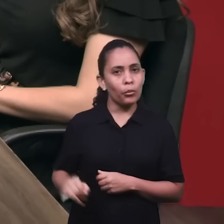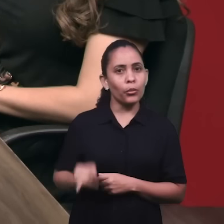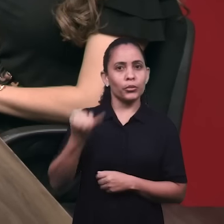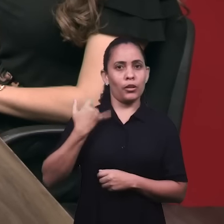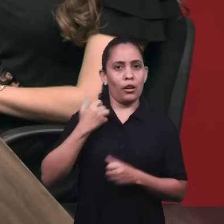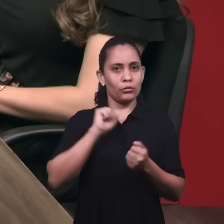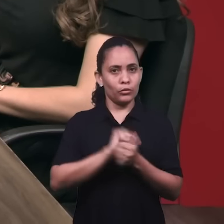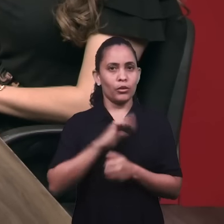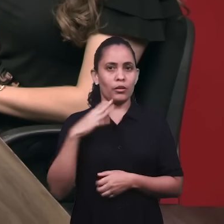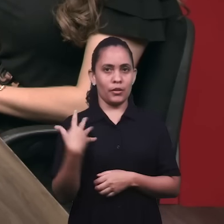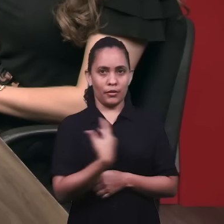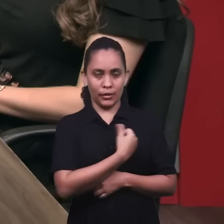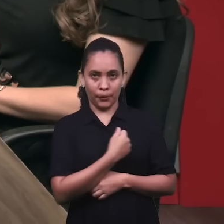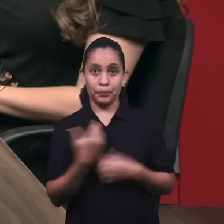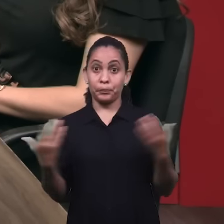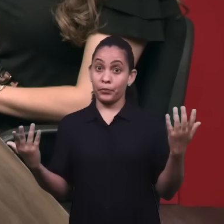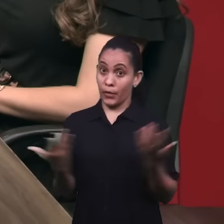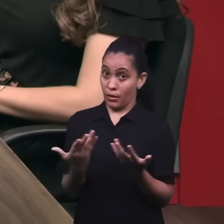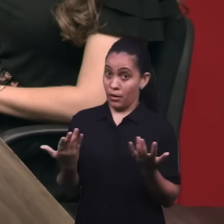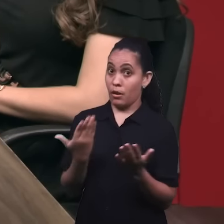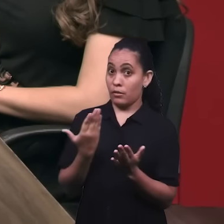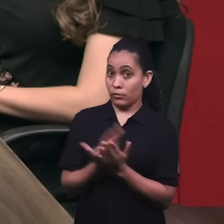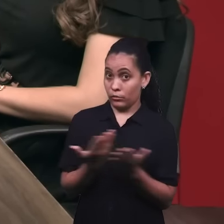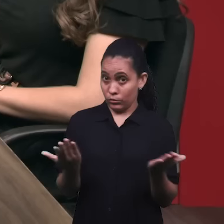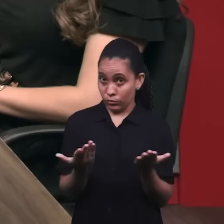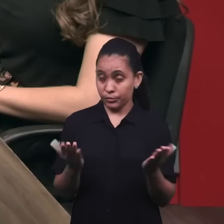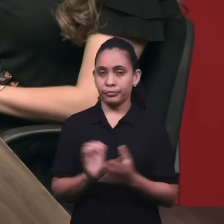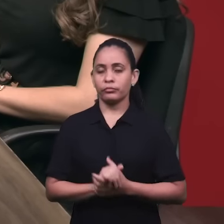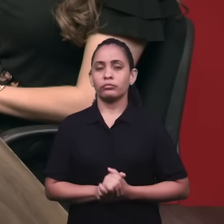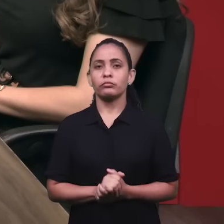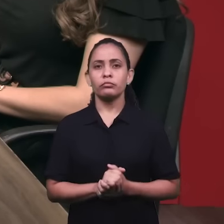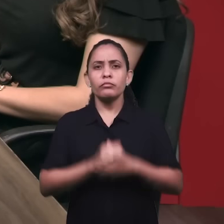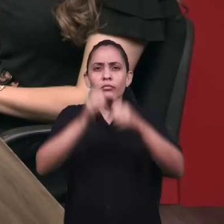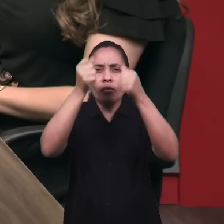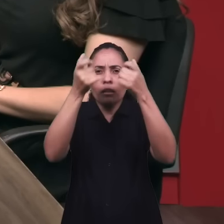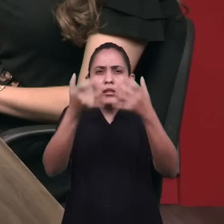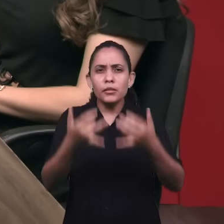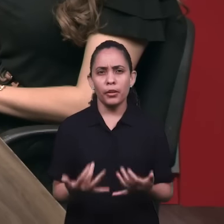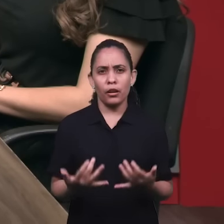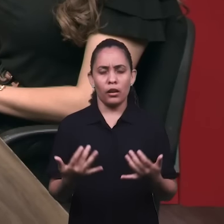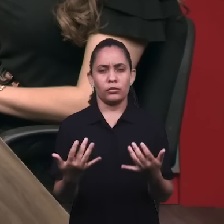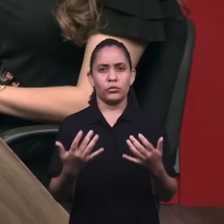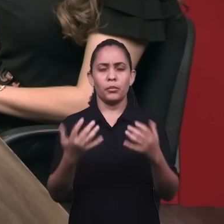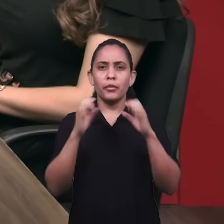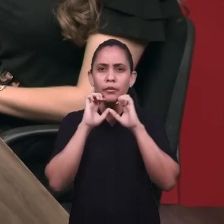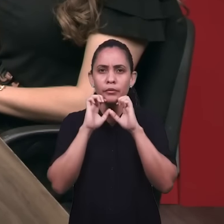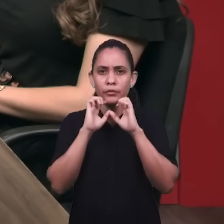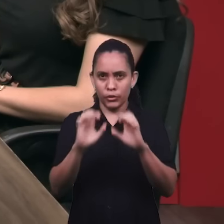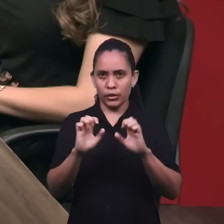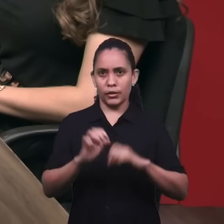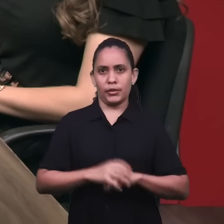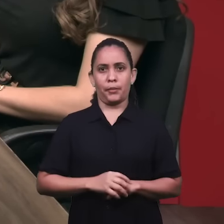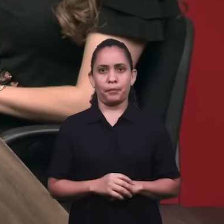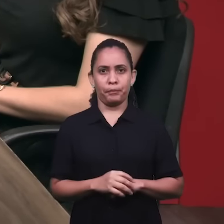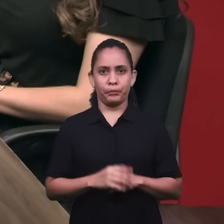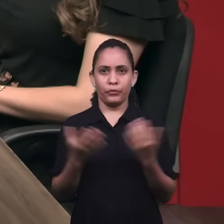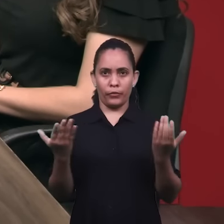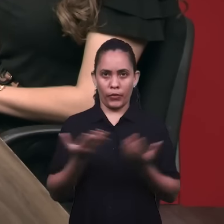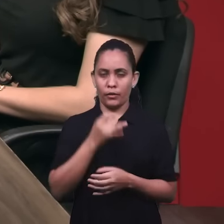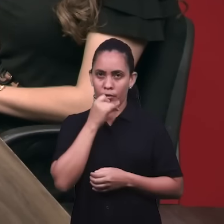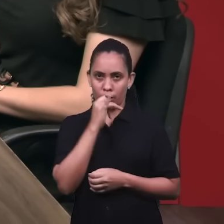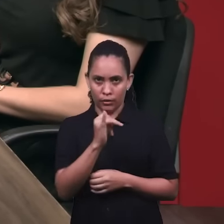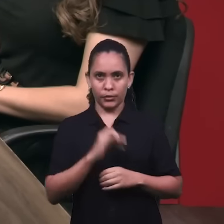de ter essa salvação. Com certeza. Então, a gente vai começar hoje um pouquinho explicando um pouco sobre a questão da evangelização. Vou pedir a Helena só para